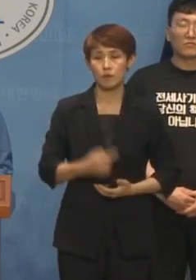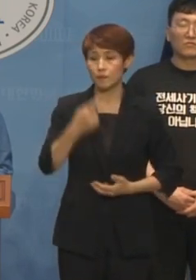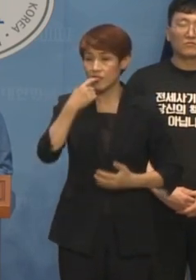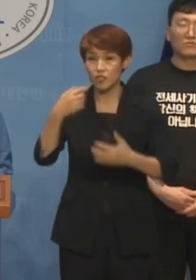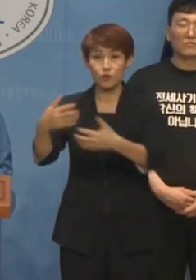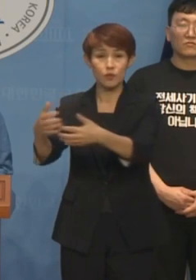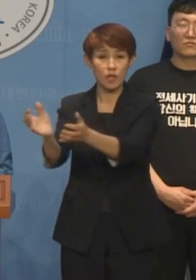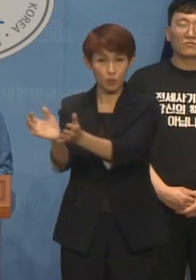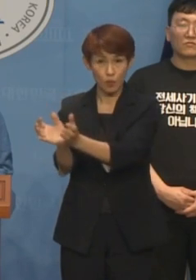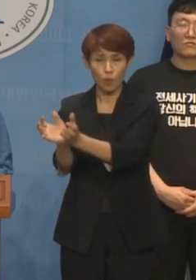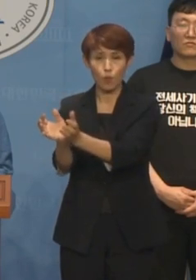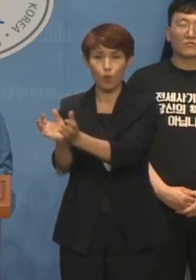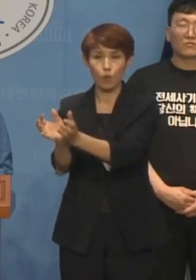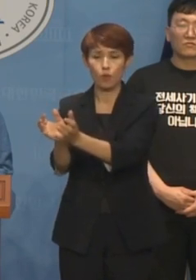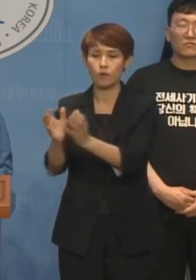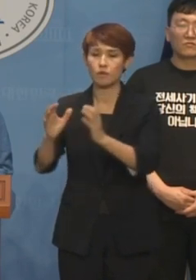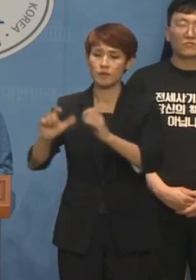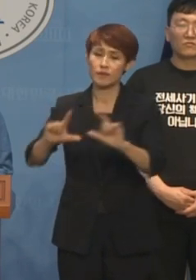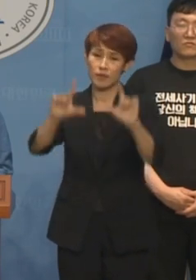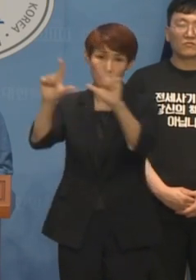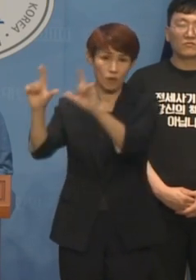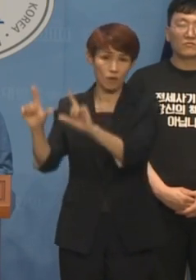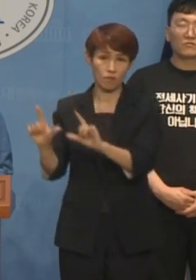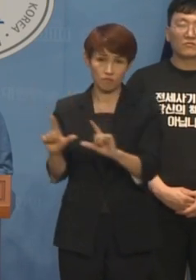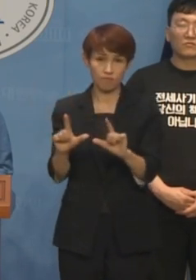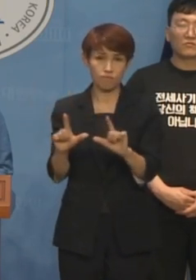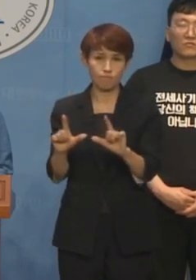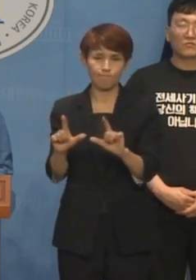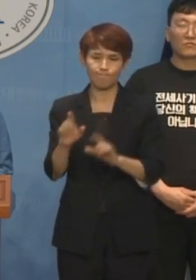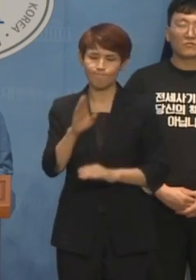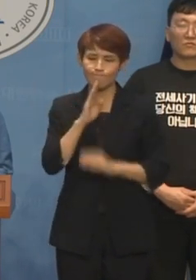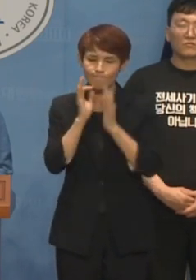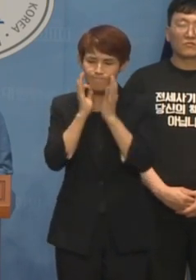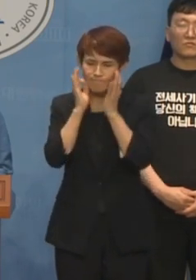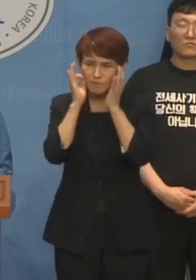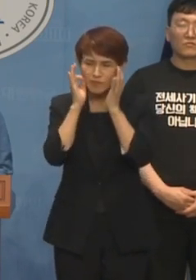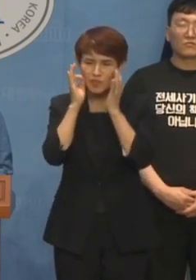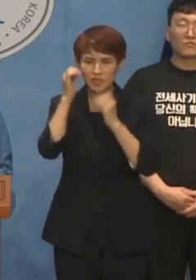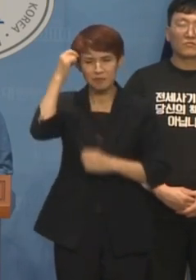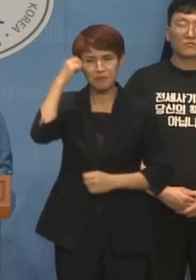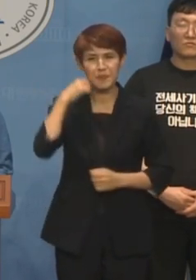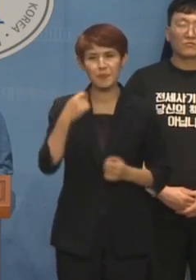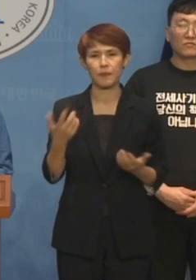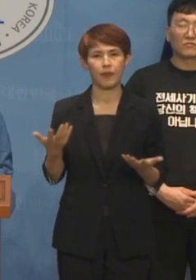더불어민주당도 역시 민생에 대해서 진심을 갖고 있지 않다고